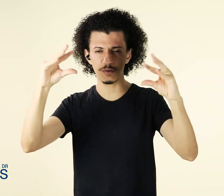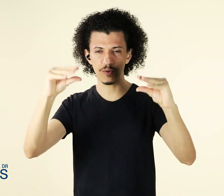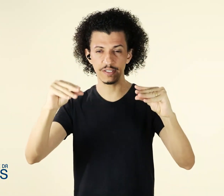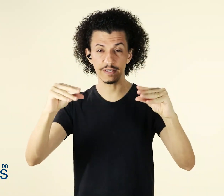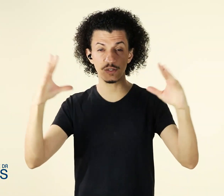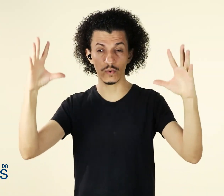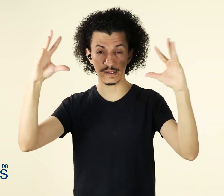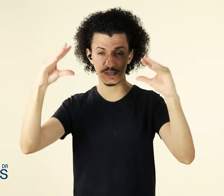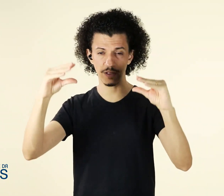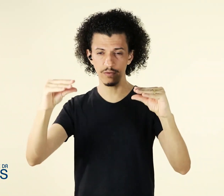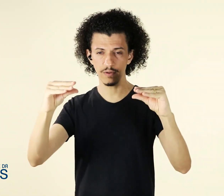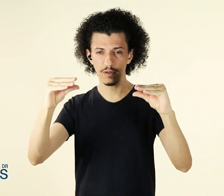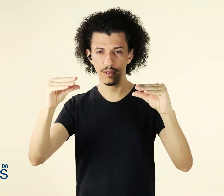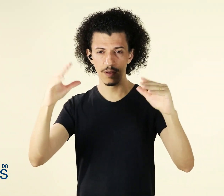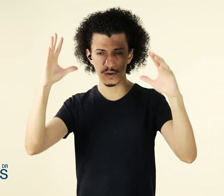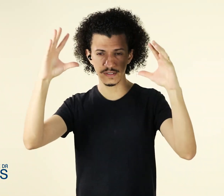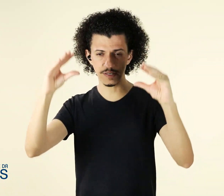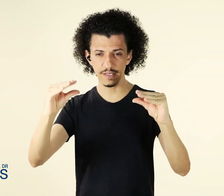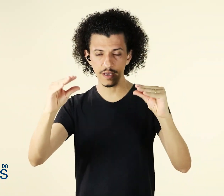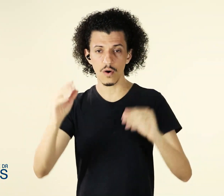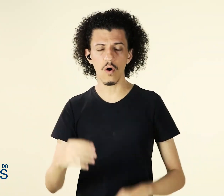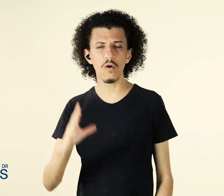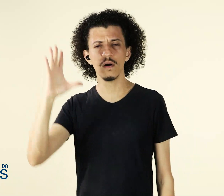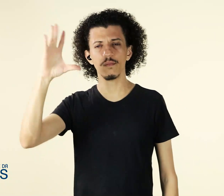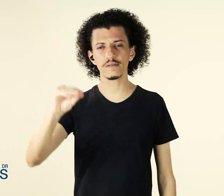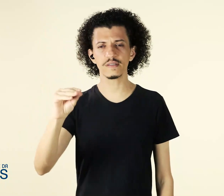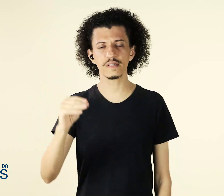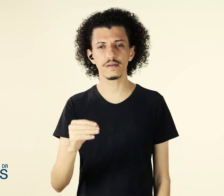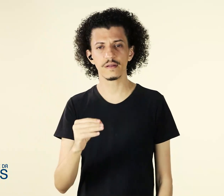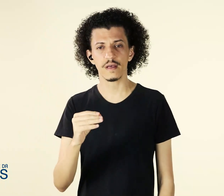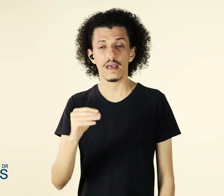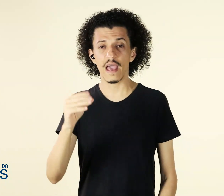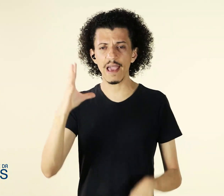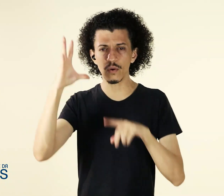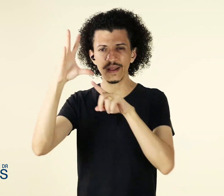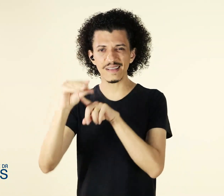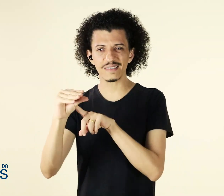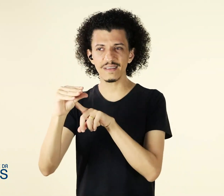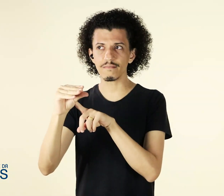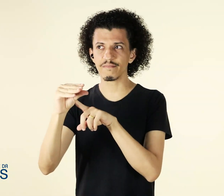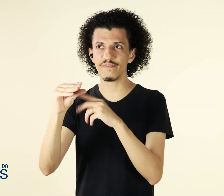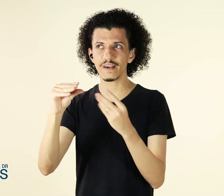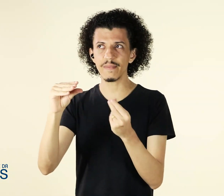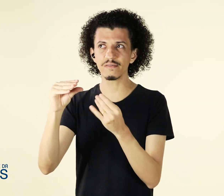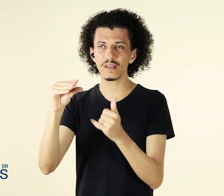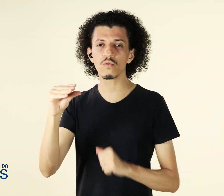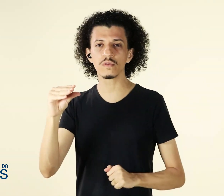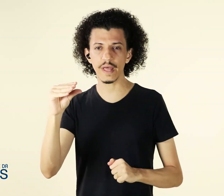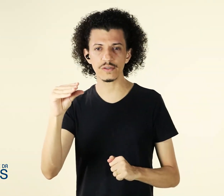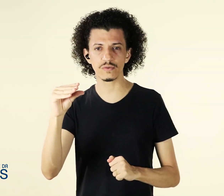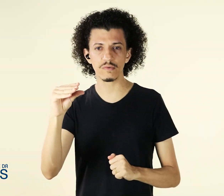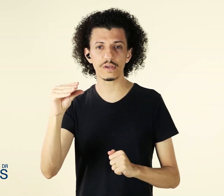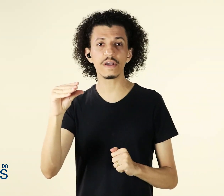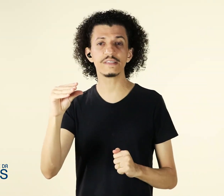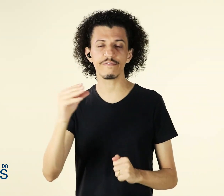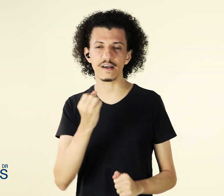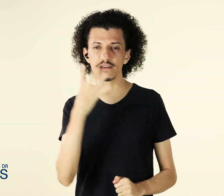porque já está escurecendo. Pode ser assim ou pode ser assim. Aí quando é assim, fica meio sem contexto, o que você faz? Você